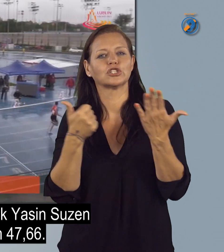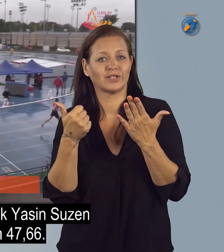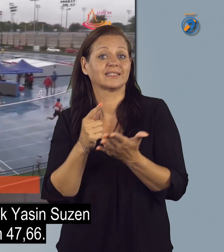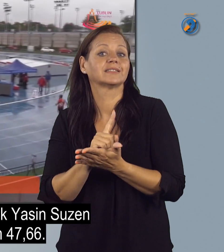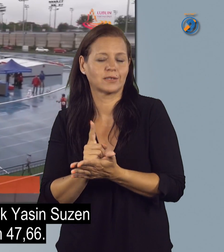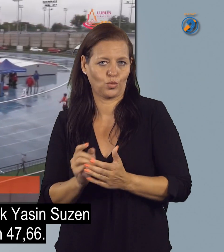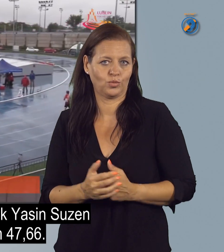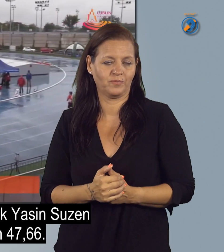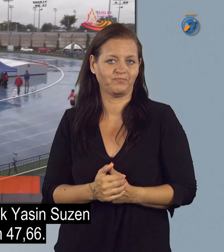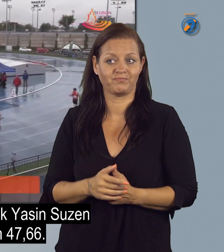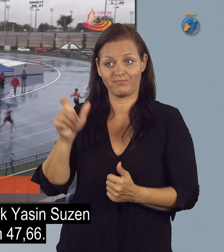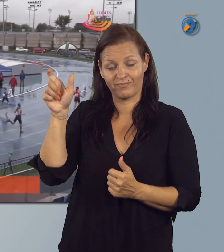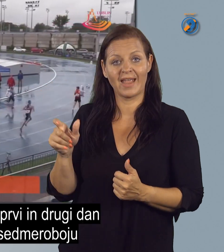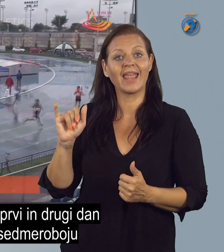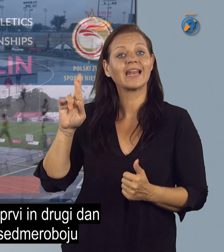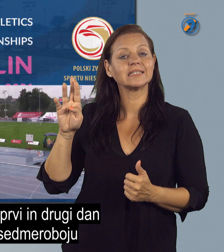47,66.